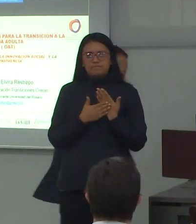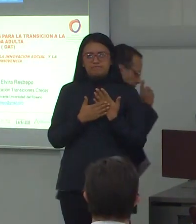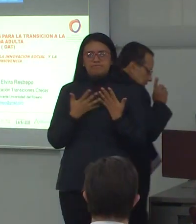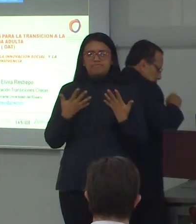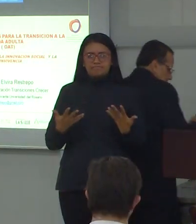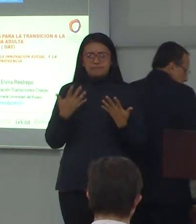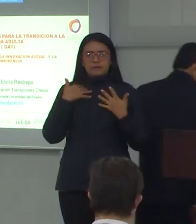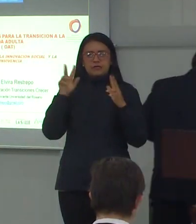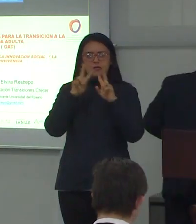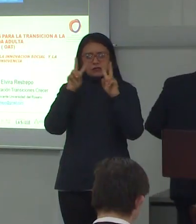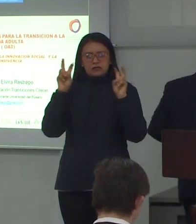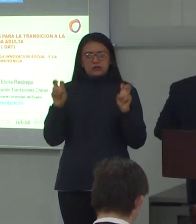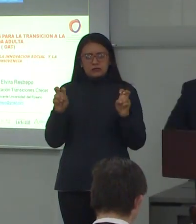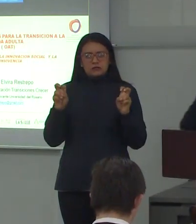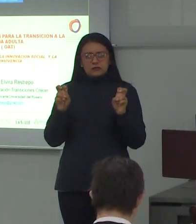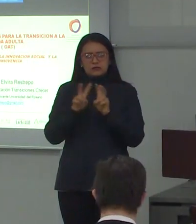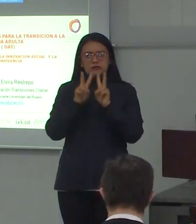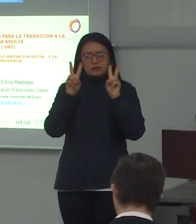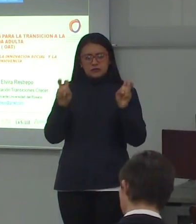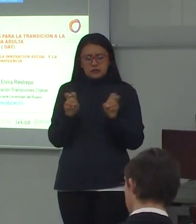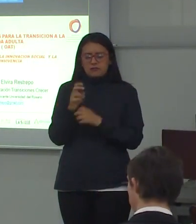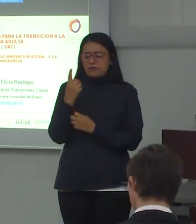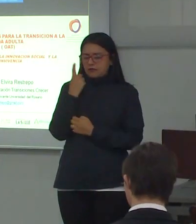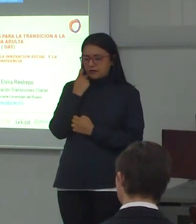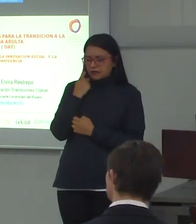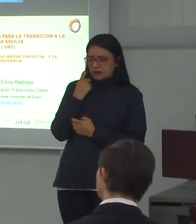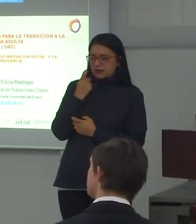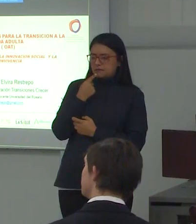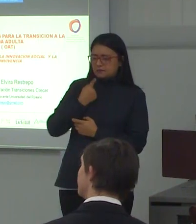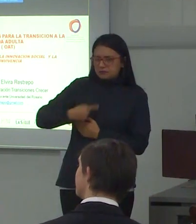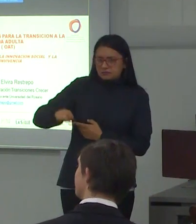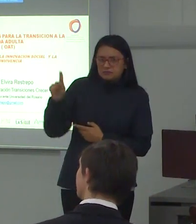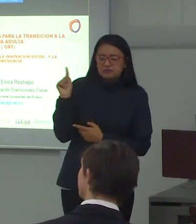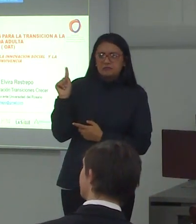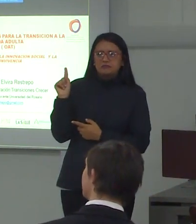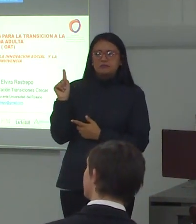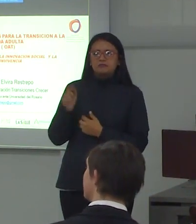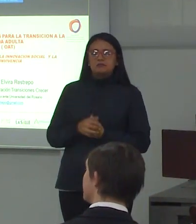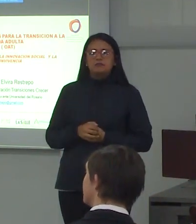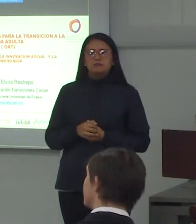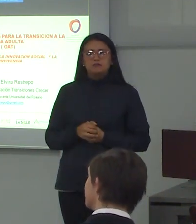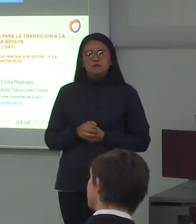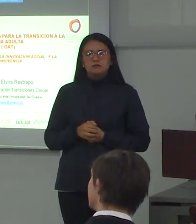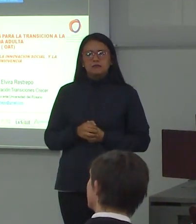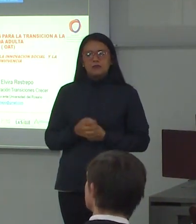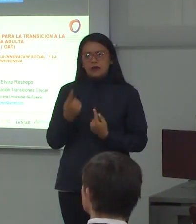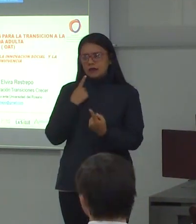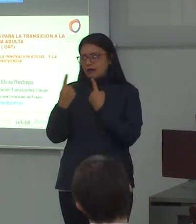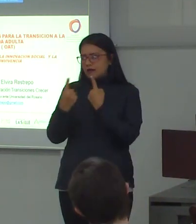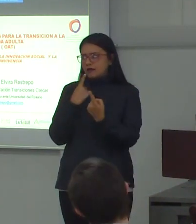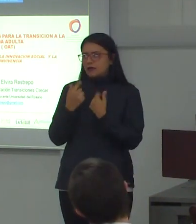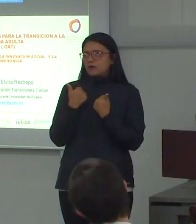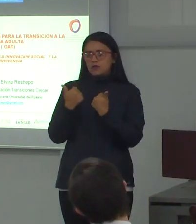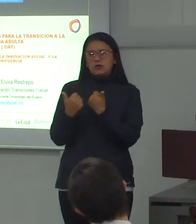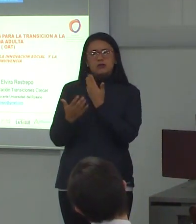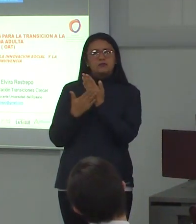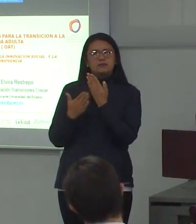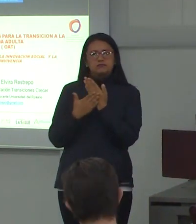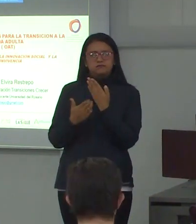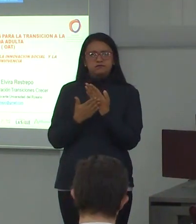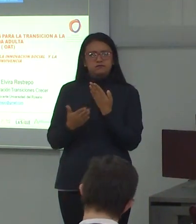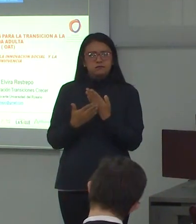un tema como hablamos ayer, nuevo, innovador y hablábamos de buenas señales,